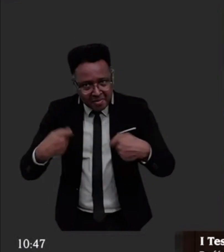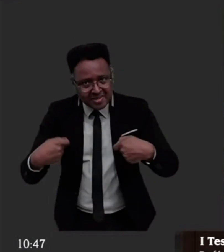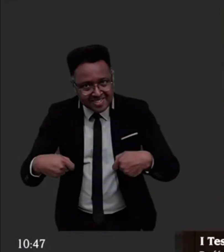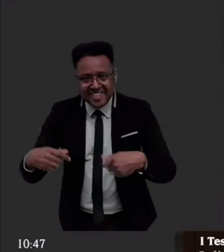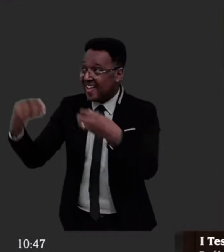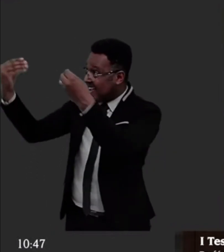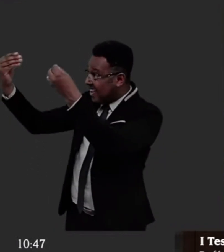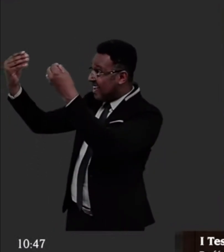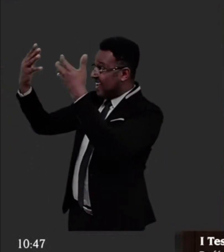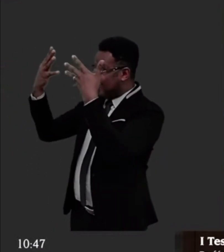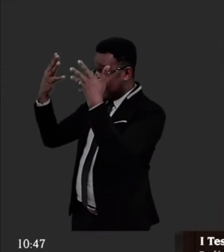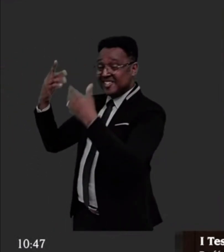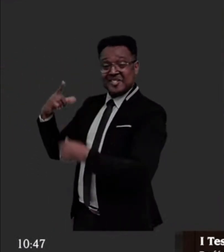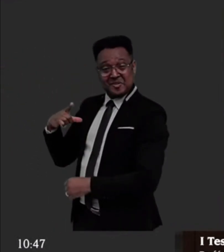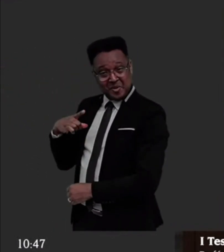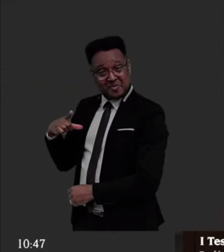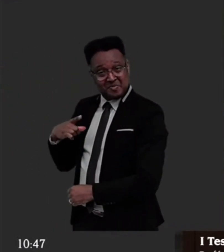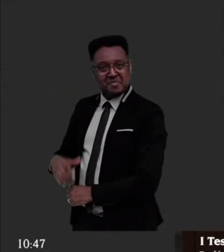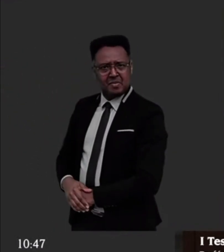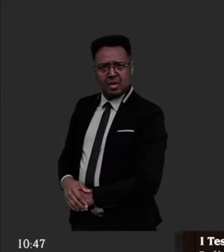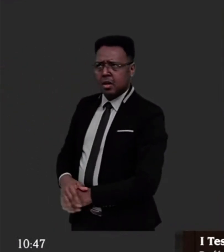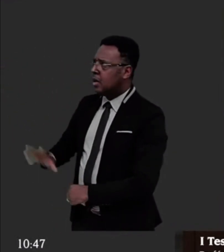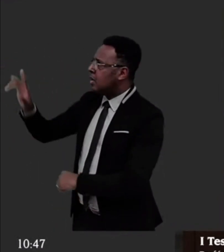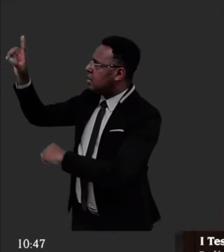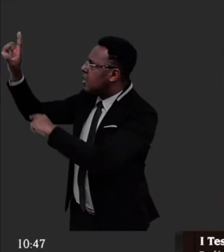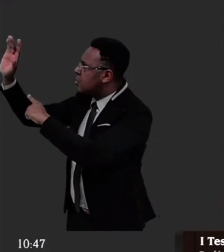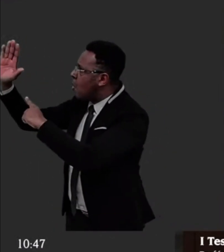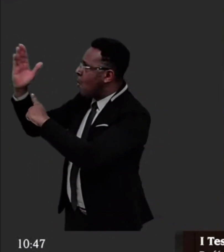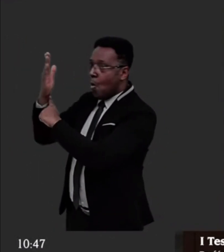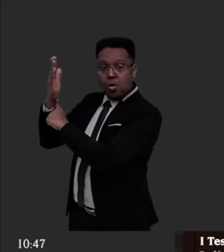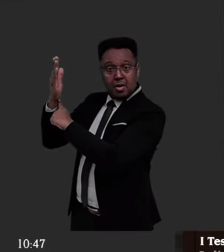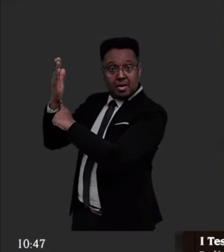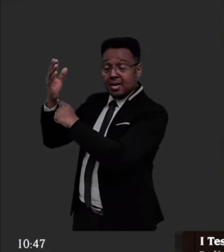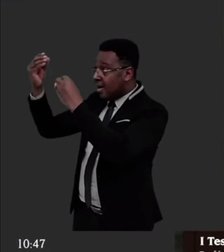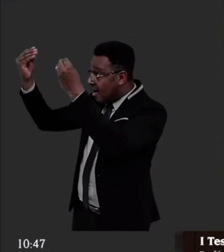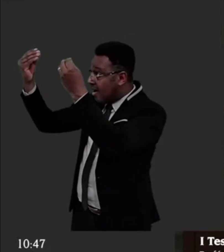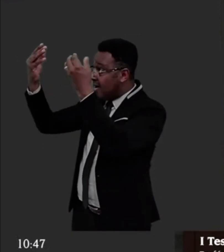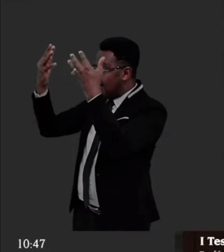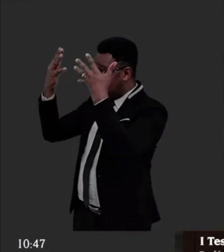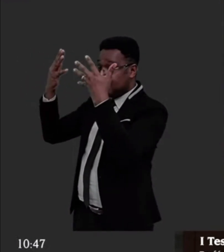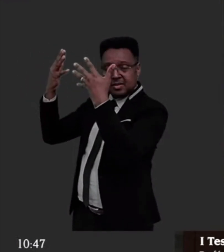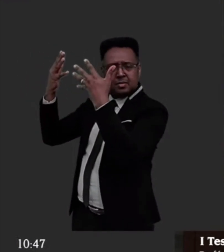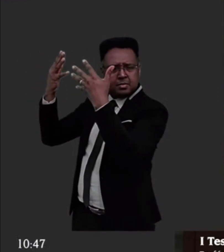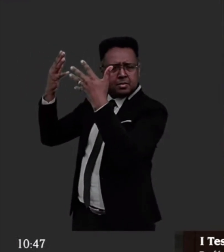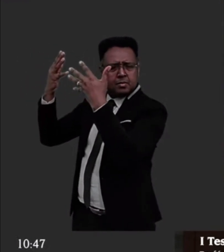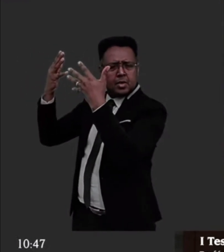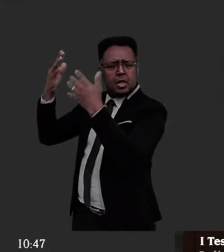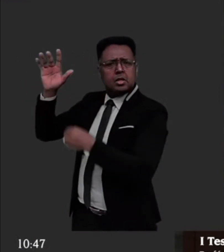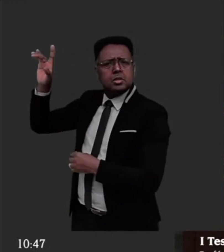favor. Já temos garantido. E esta garantia que ele fez por nós, que